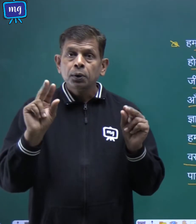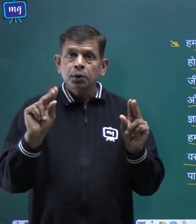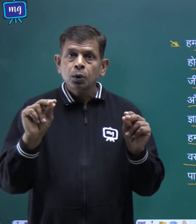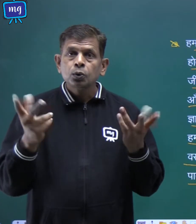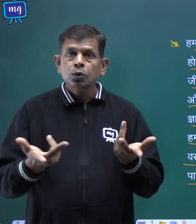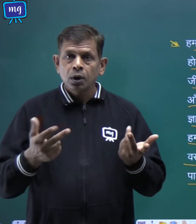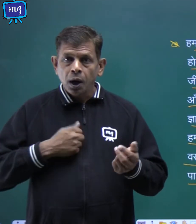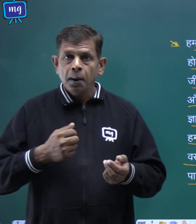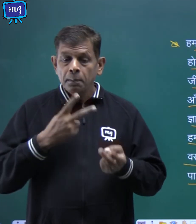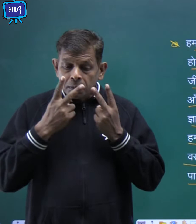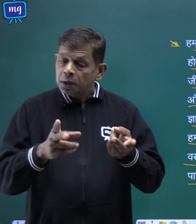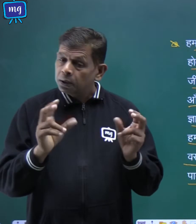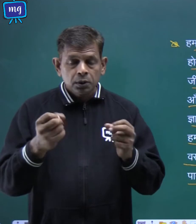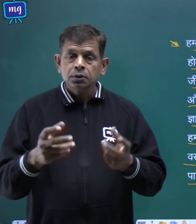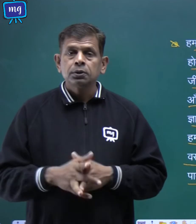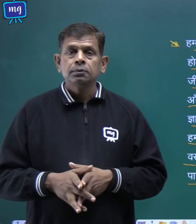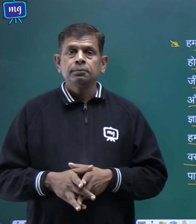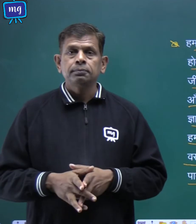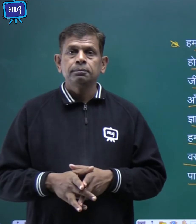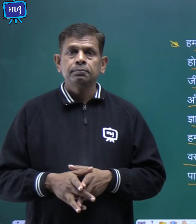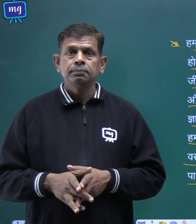हम देख नहीं सकते।